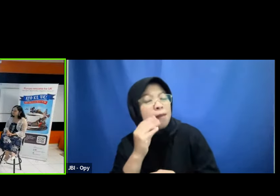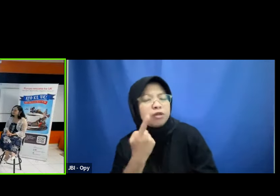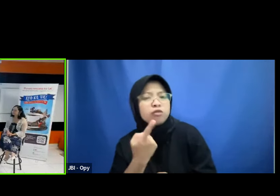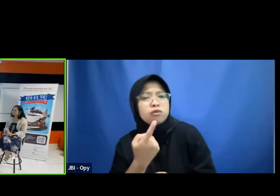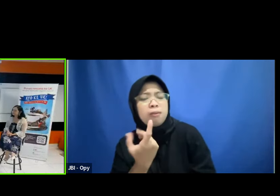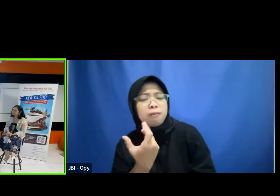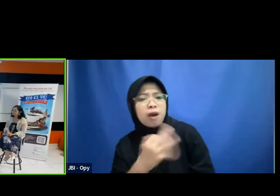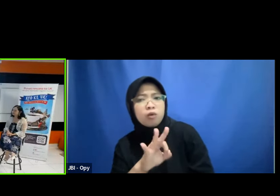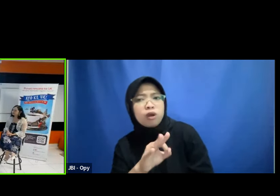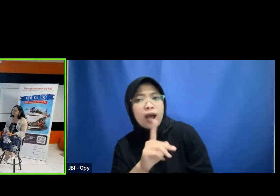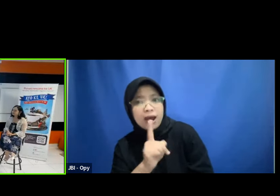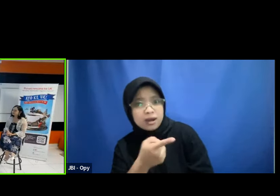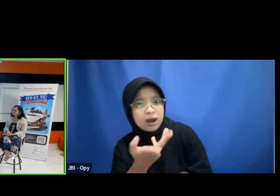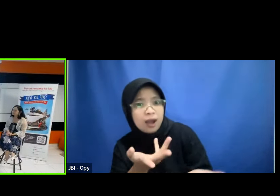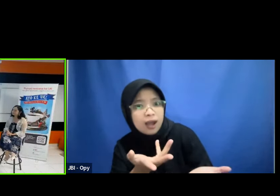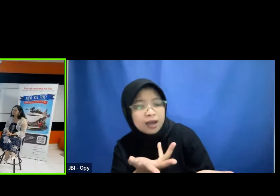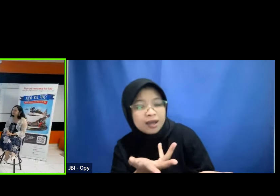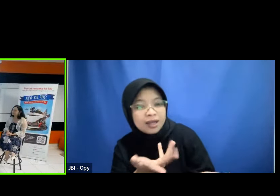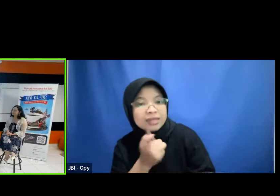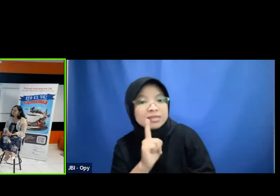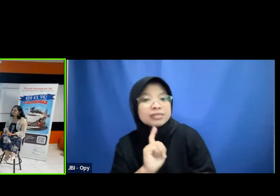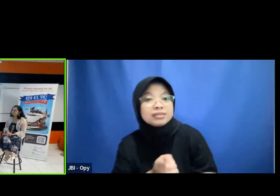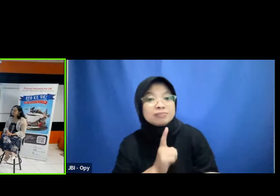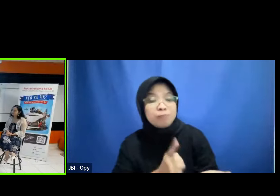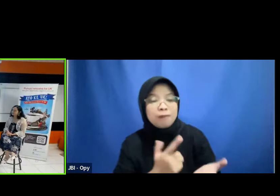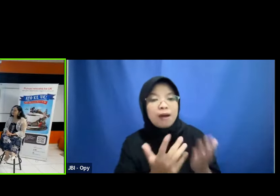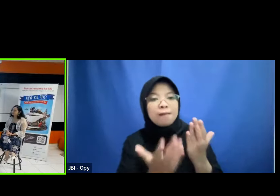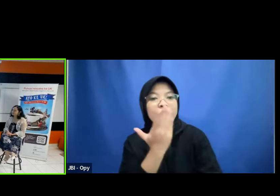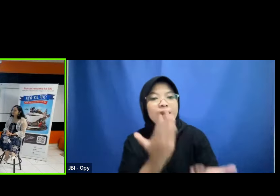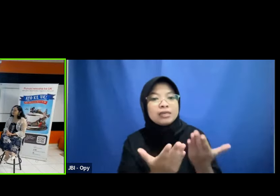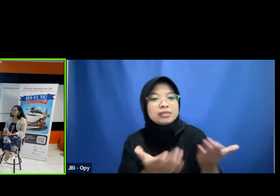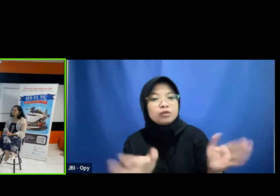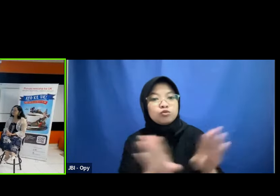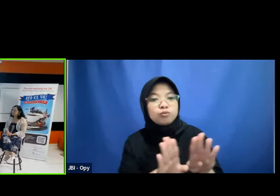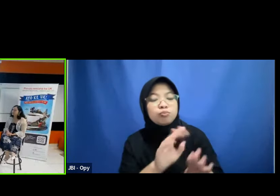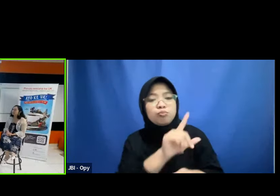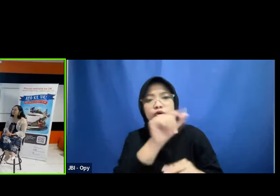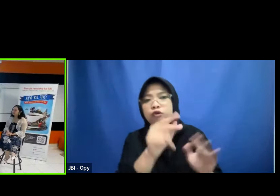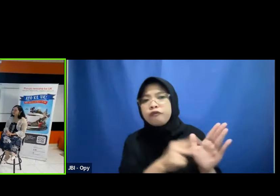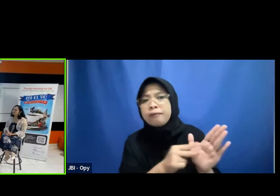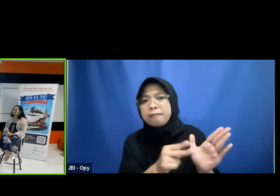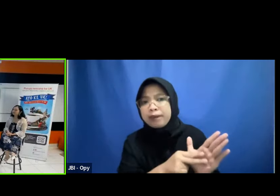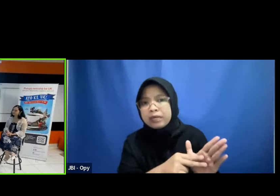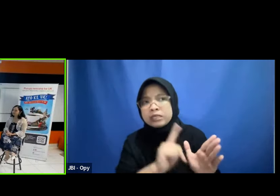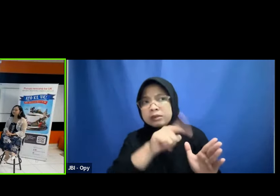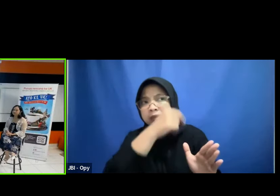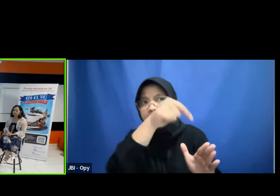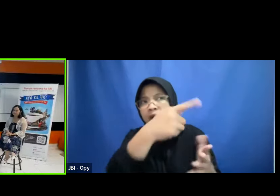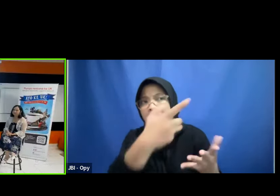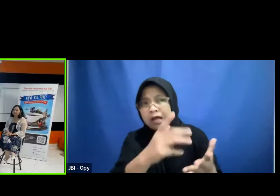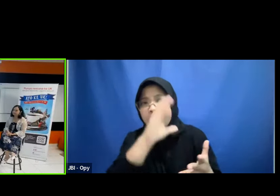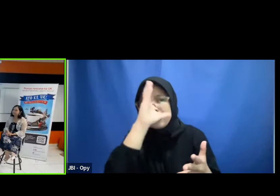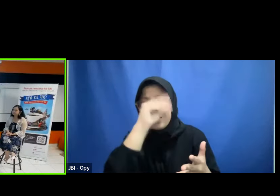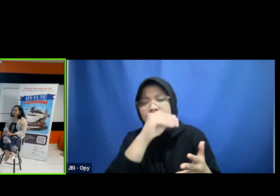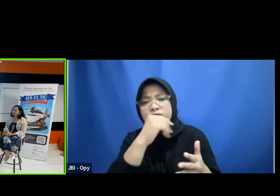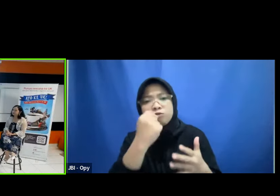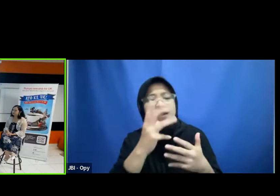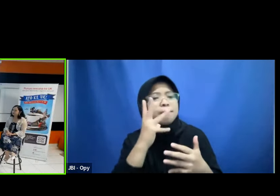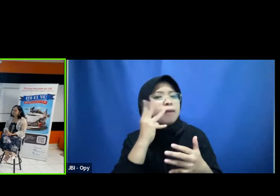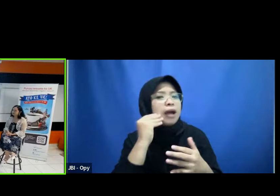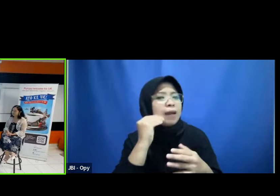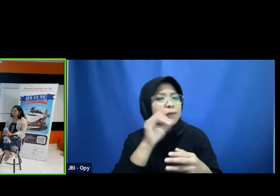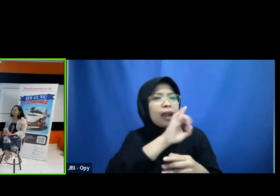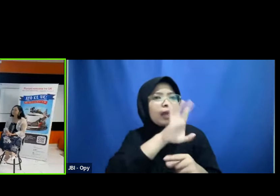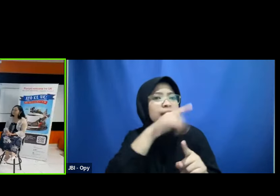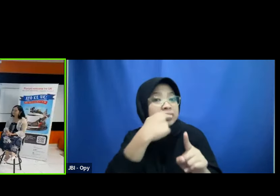nih kan anyway Tutup aplikasi kemarin sudah November tahun lalu ya dari November sampai sekarang Pasti kalian udah ada tambahan pengalaman